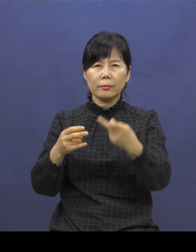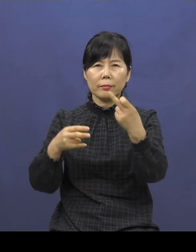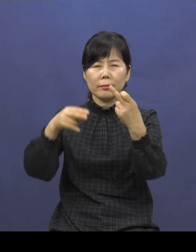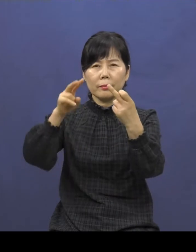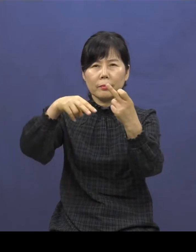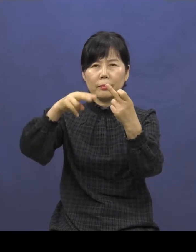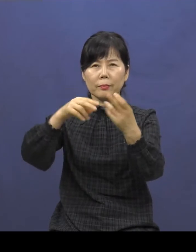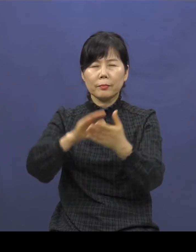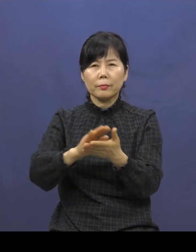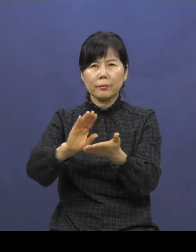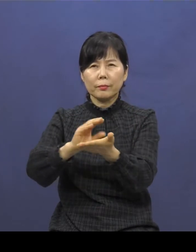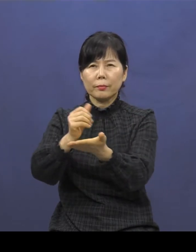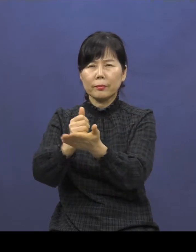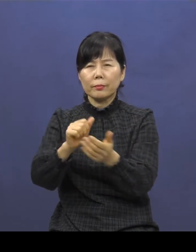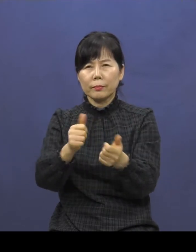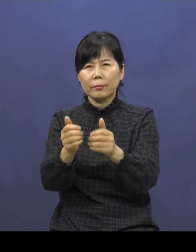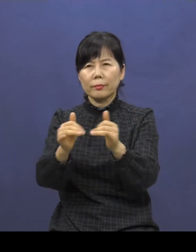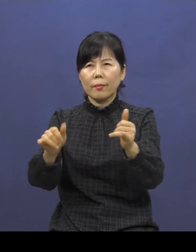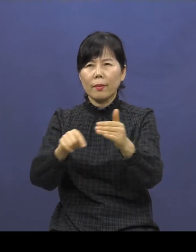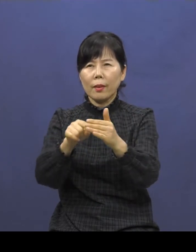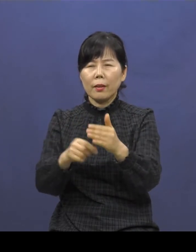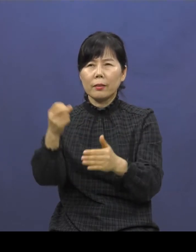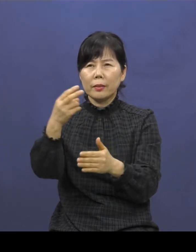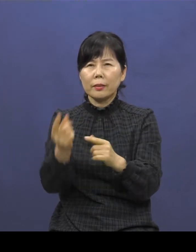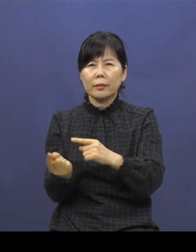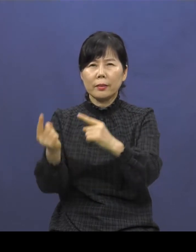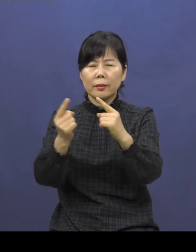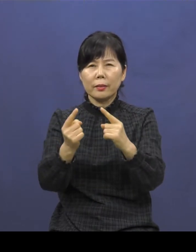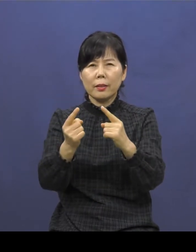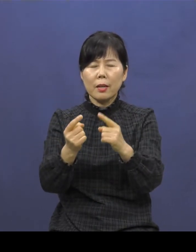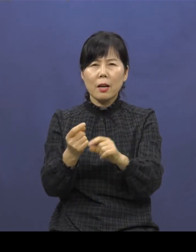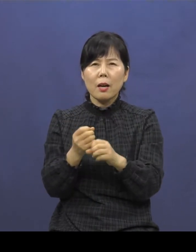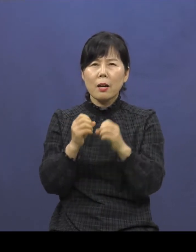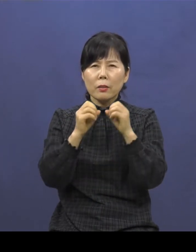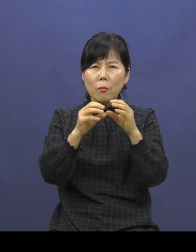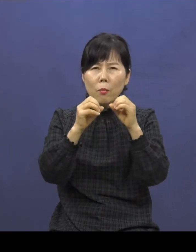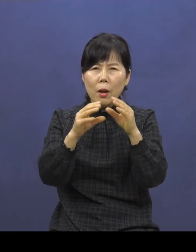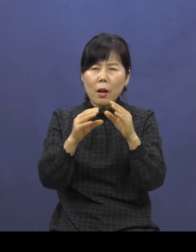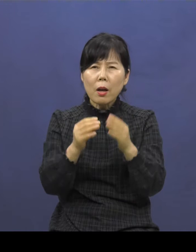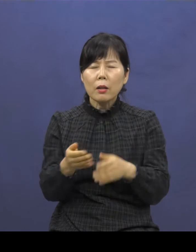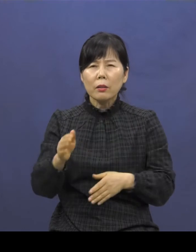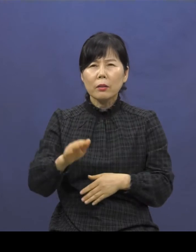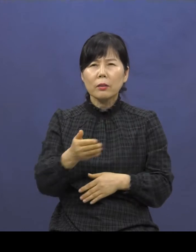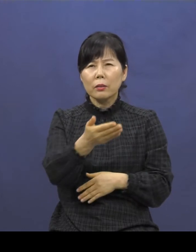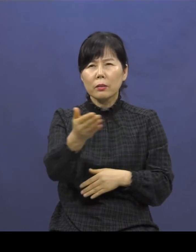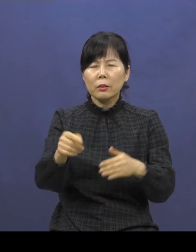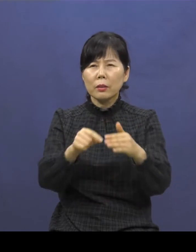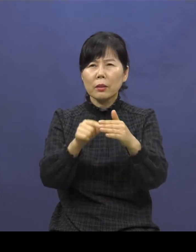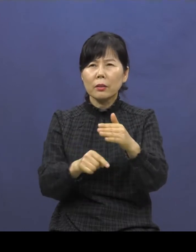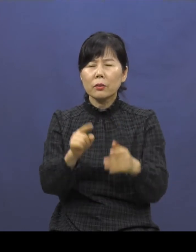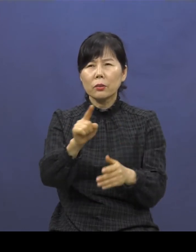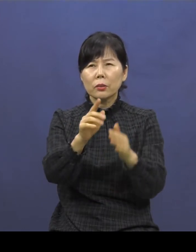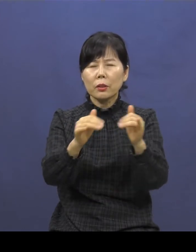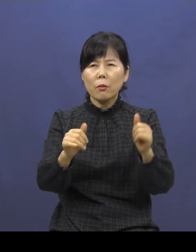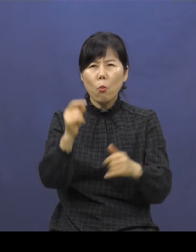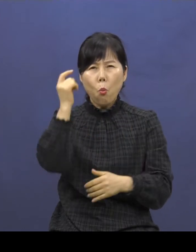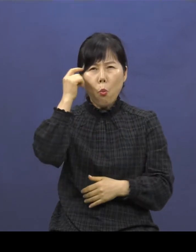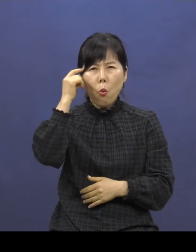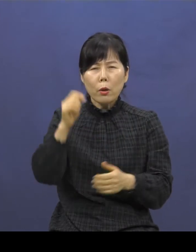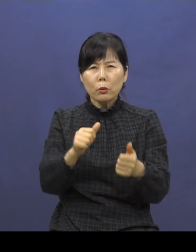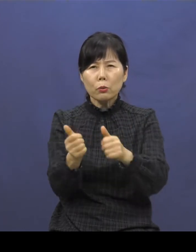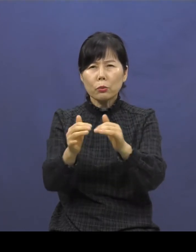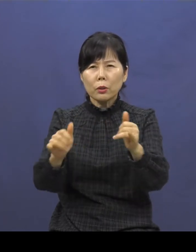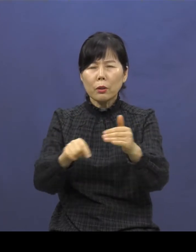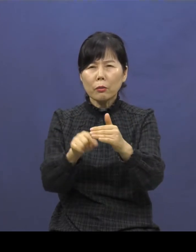제가 먼저 12절 말씀 봉독합니다. 그리스도께서 죽은 자 가운데서 다시 살아나셨다 전파되었거늘 너희 중에서 어떤 사람들은